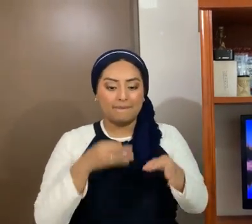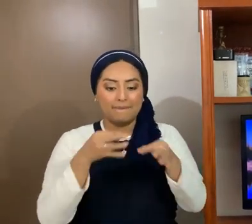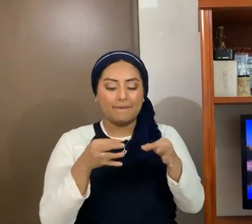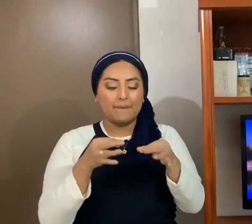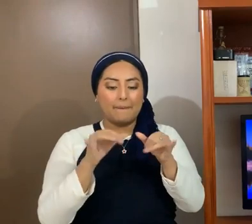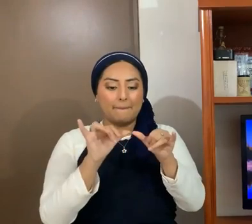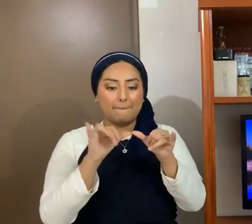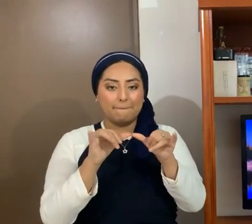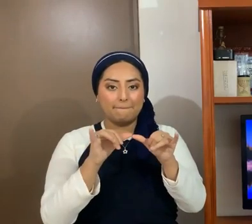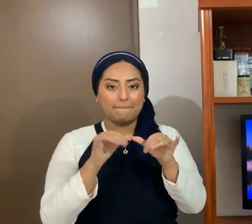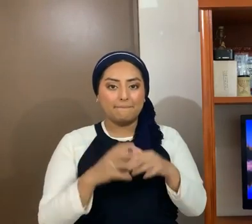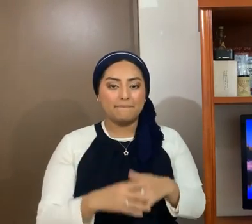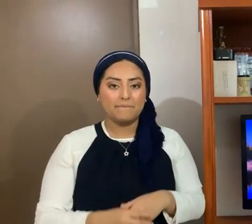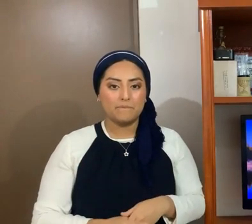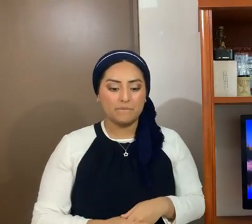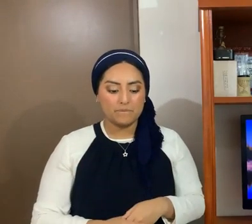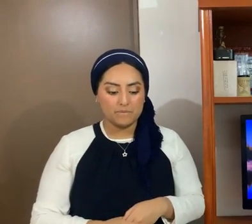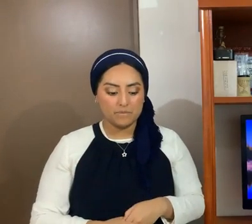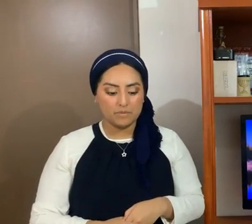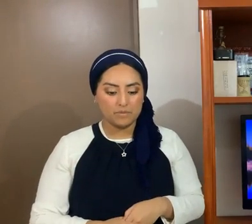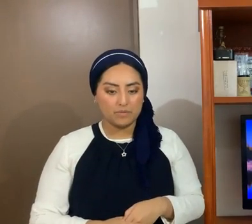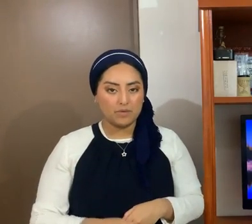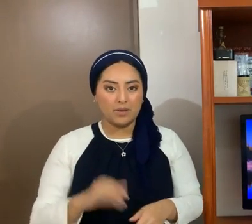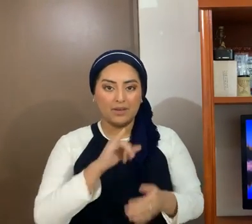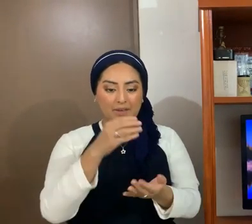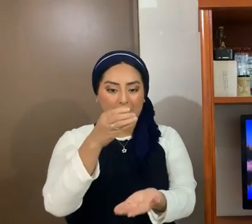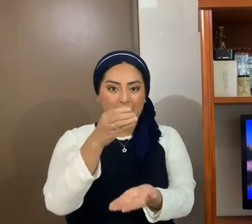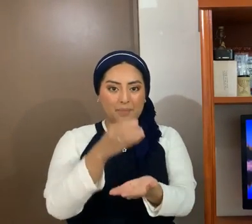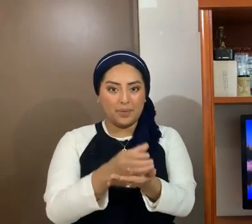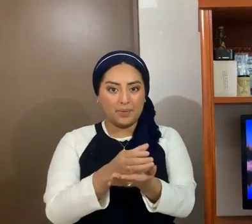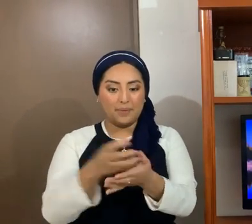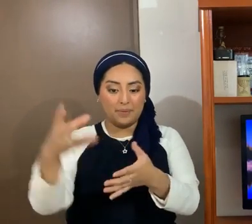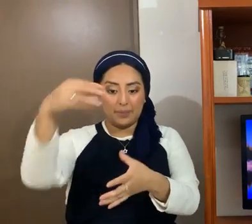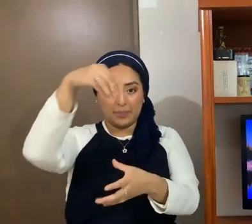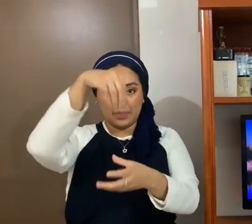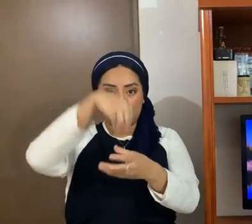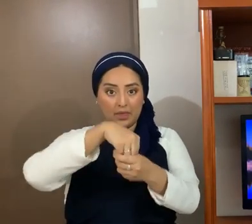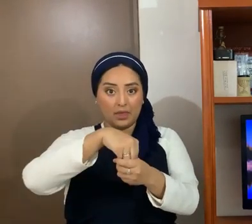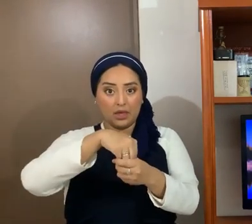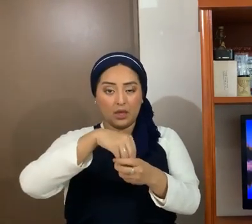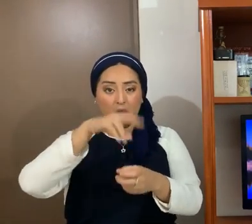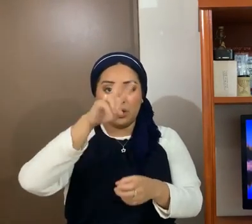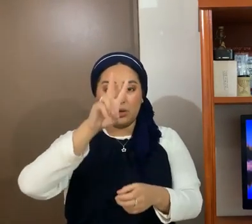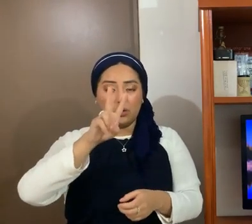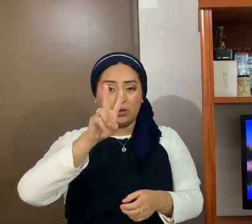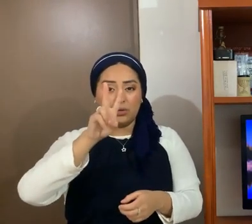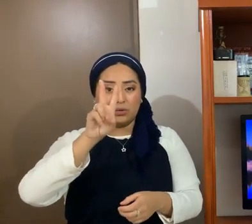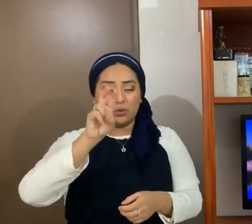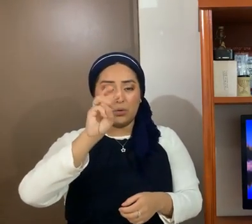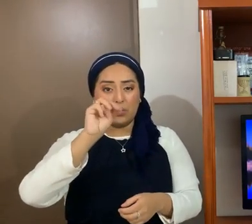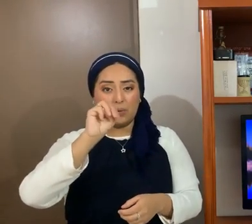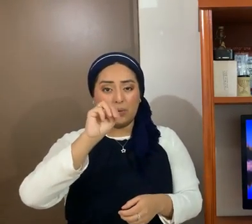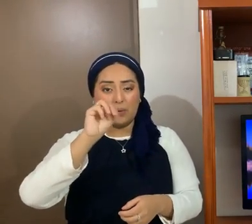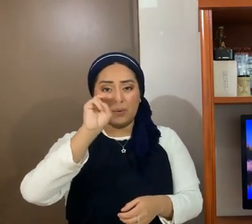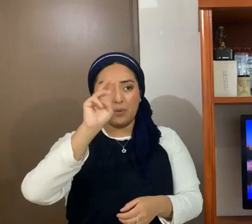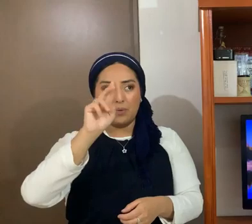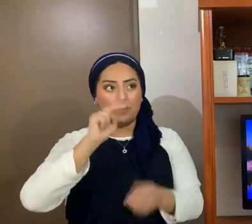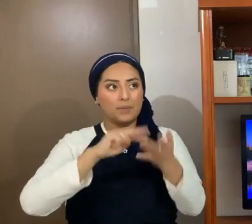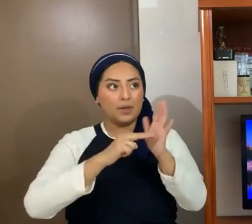era labrado como el borde de un cáliz o de flor de lis, y cabían en él 2000 batos. ¿Cuántos son 2000